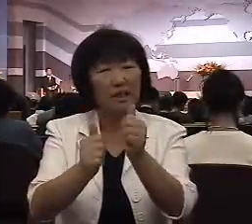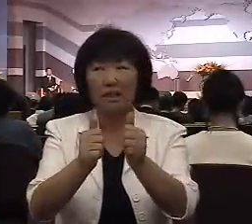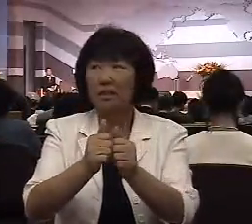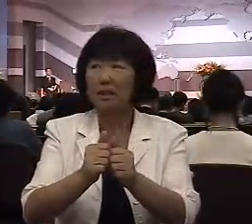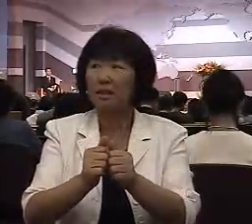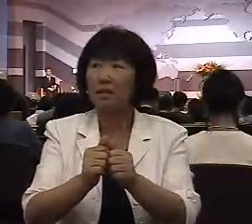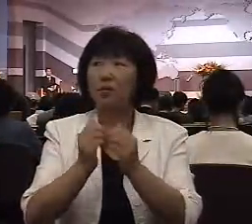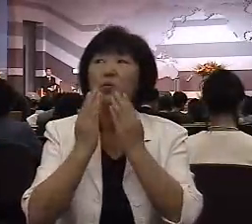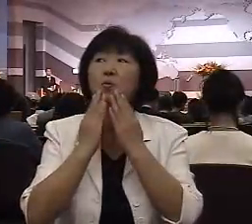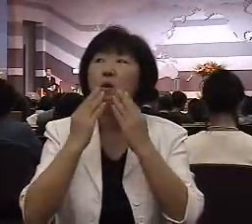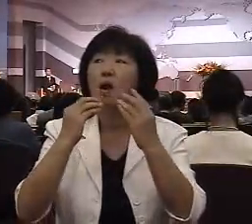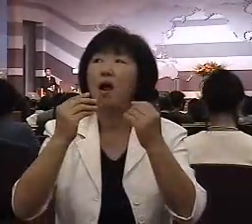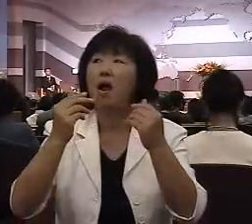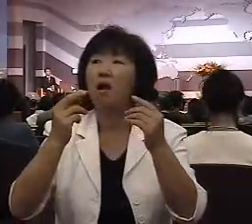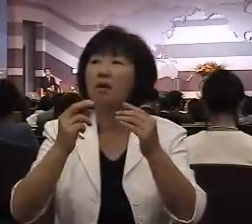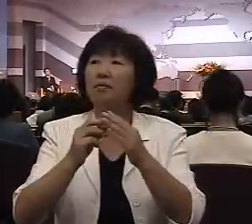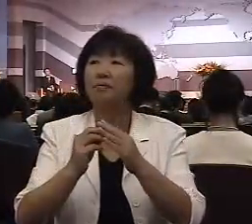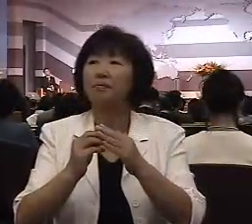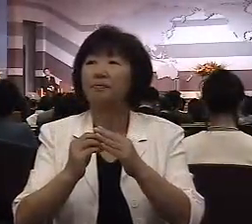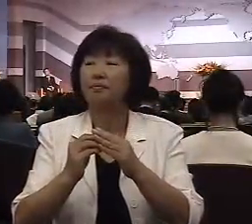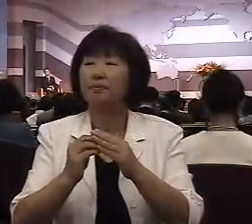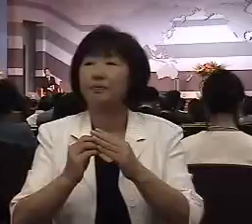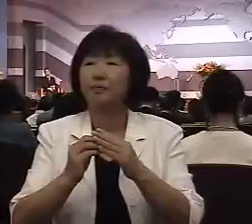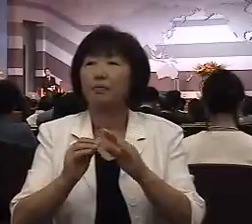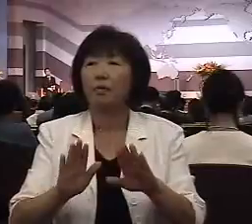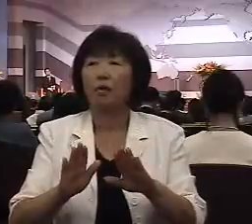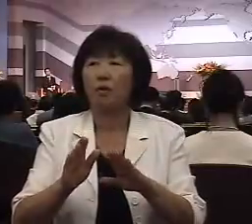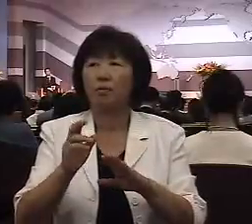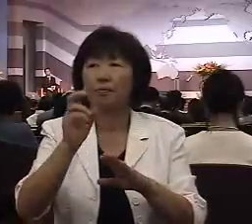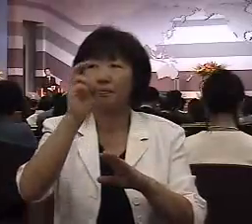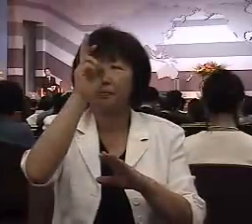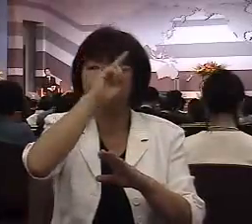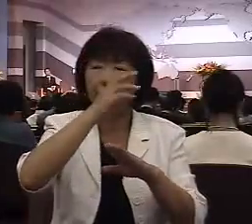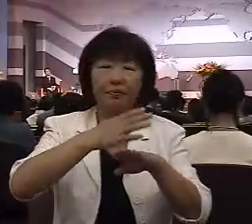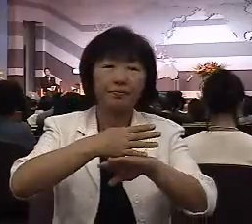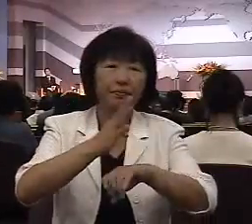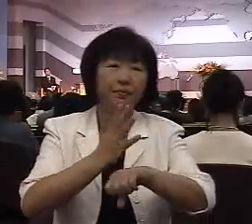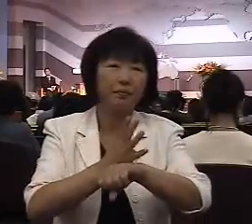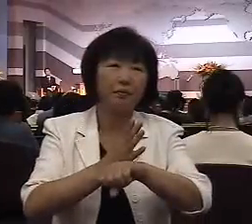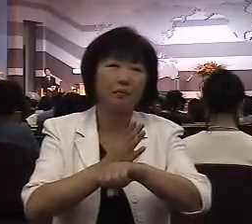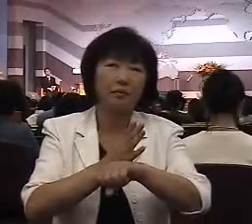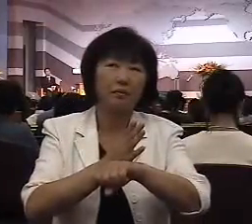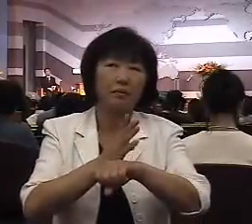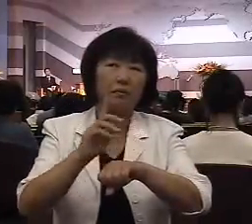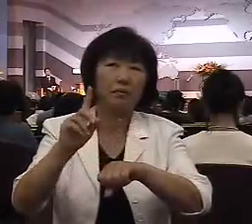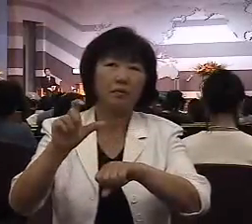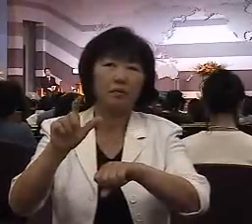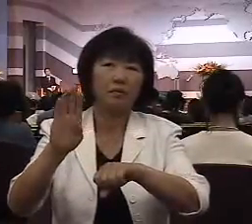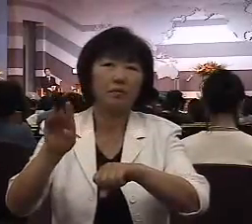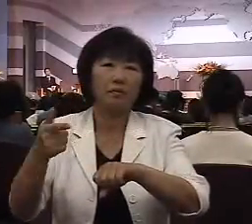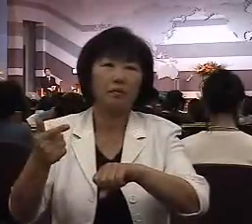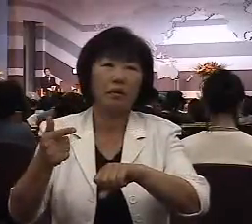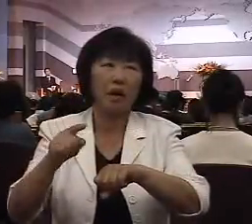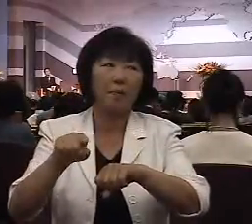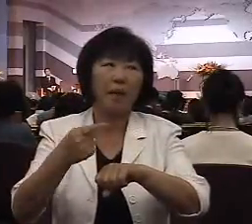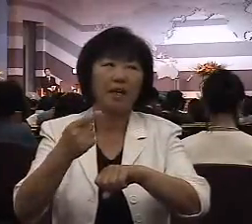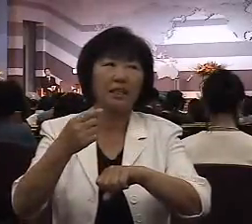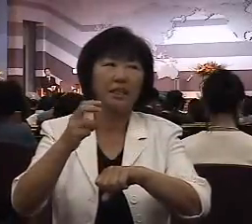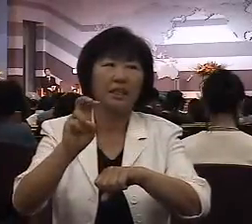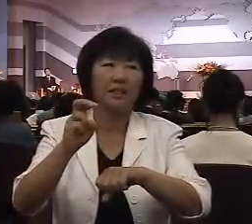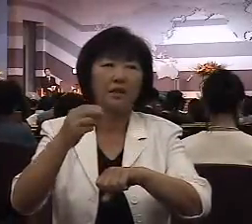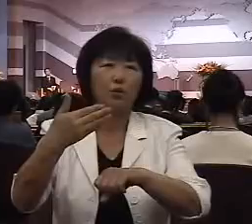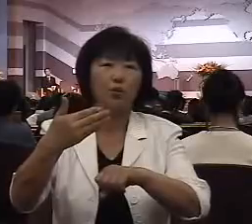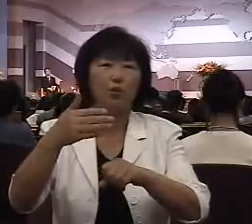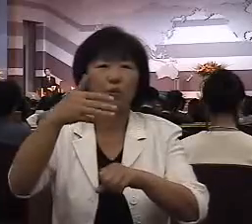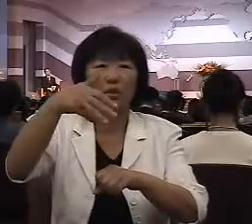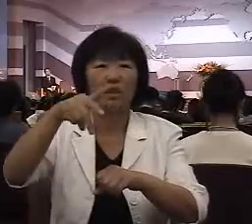은혜가 넘칠 것입니다. 오늘 오후 4시 15분 135실에서 제 129차 만남의